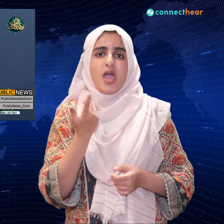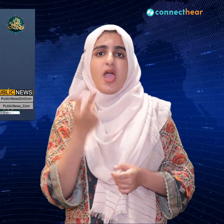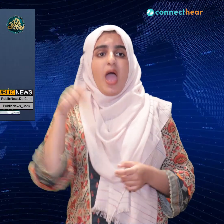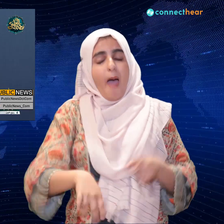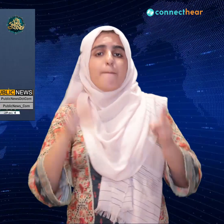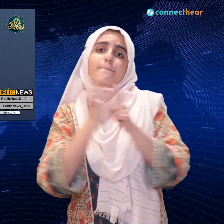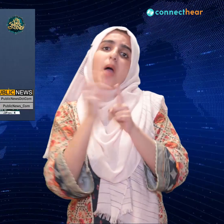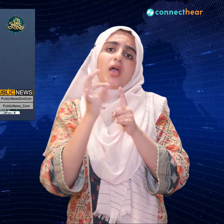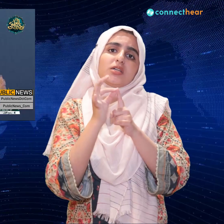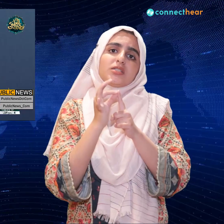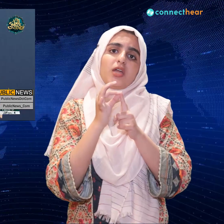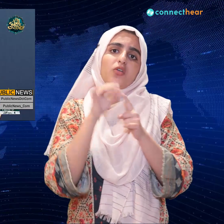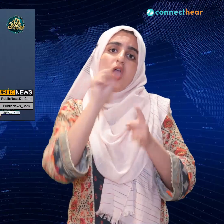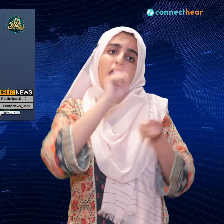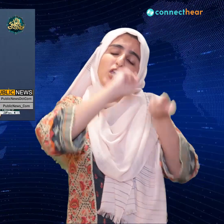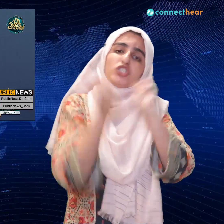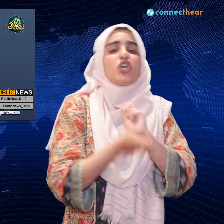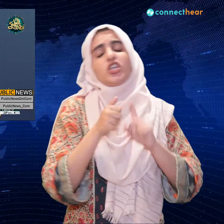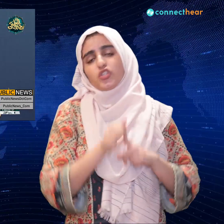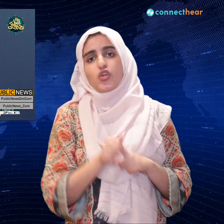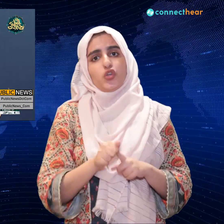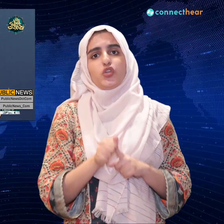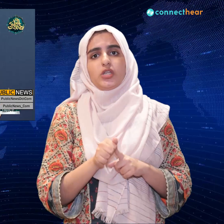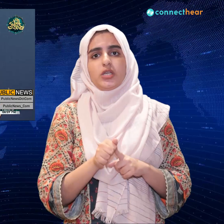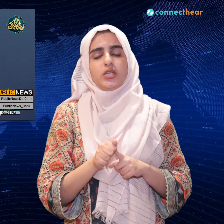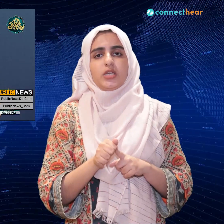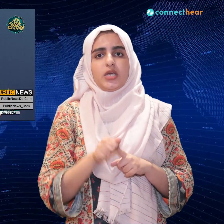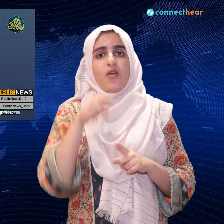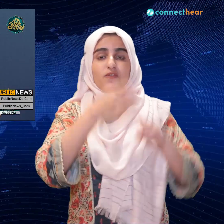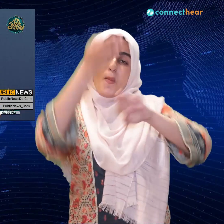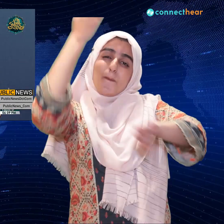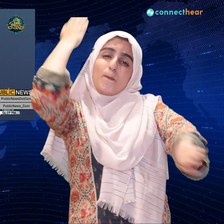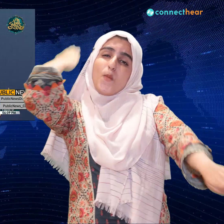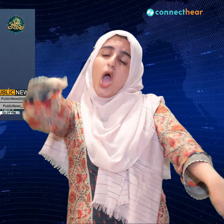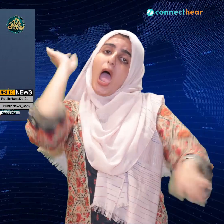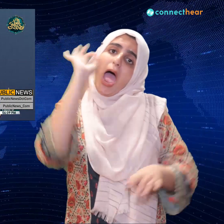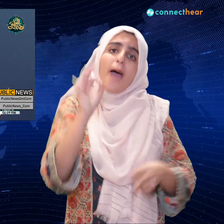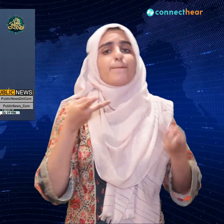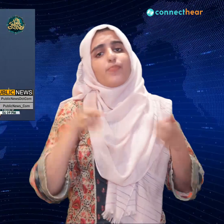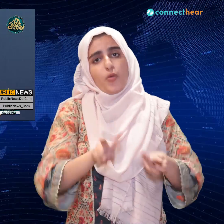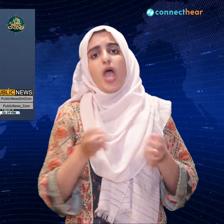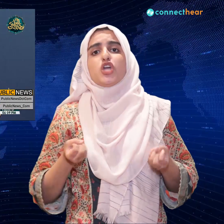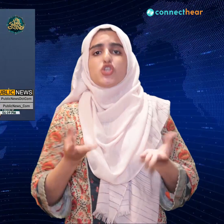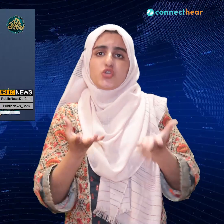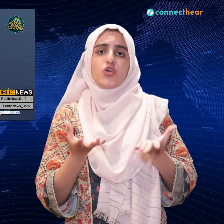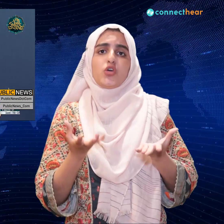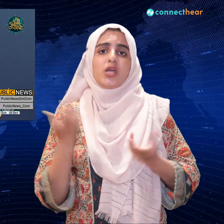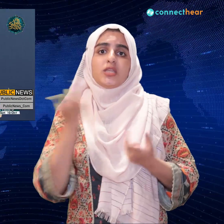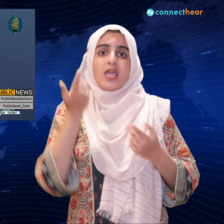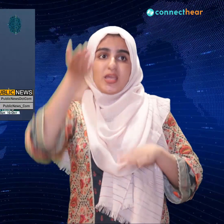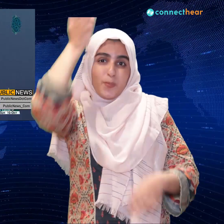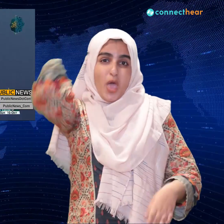اب ایک رخ اپنا بدلنا پڑے گا، وہی اسی پہ جانا پڑے گا جس مقصد